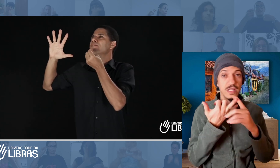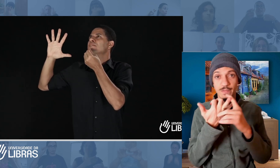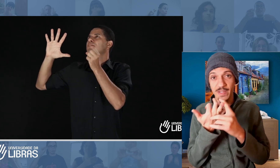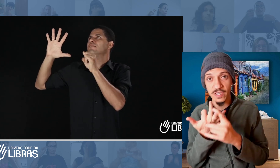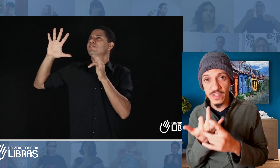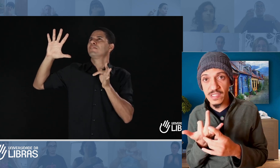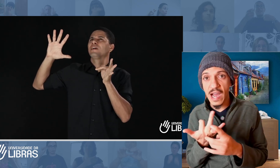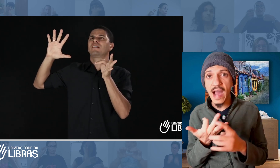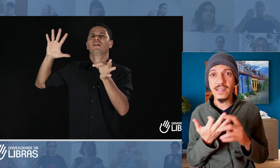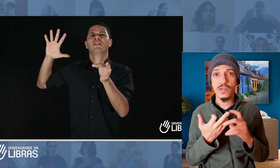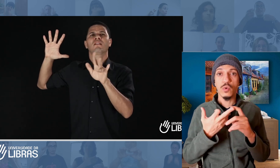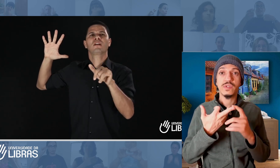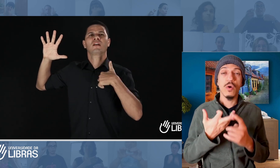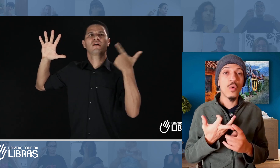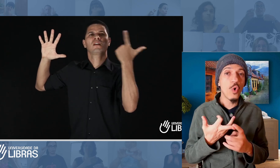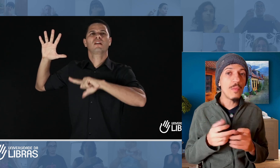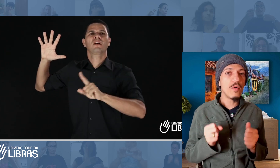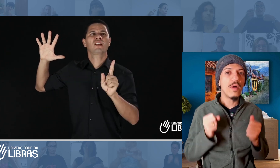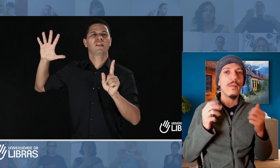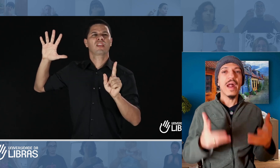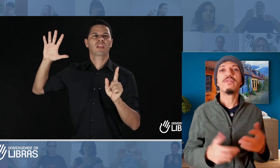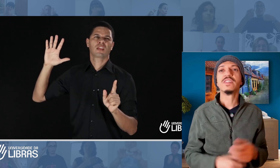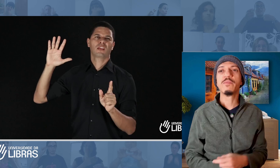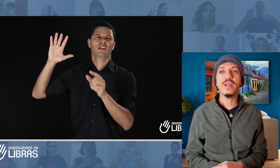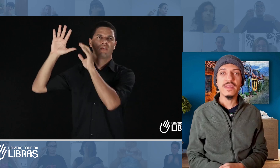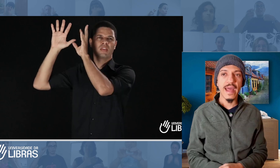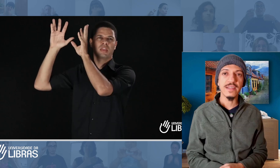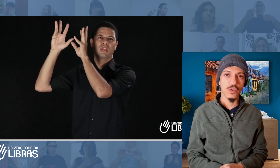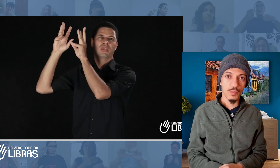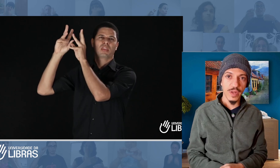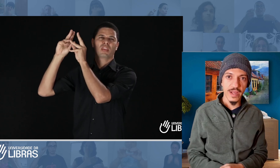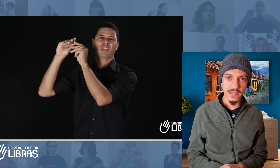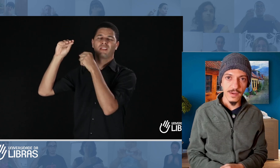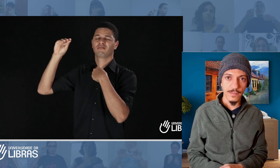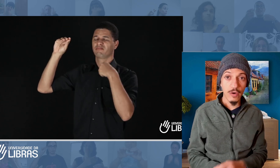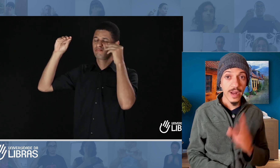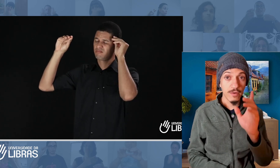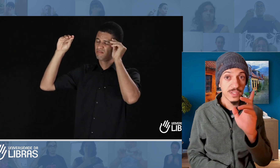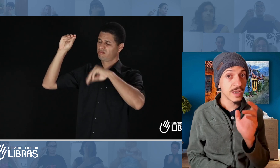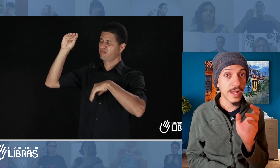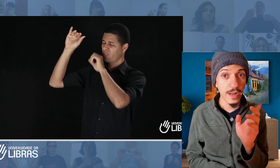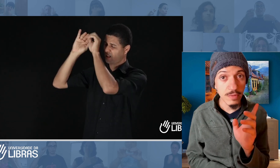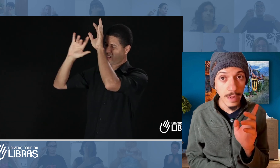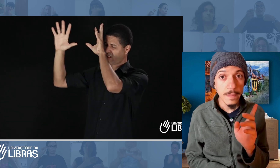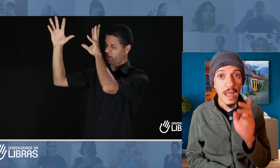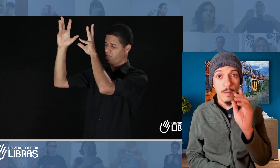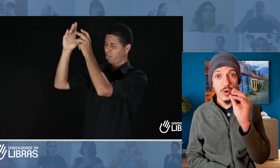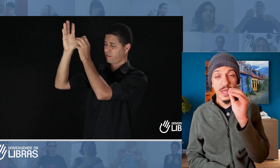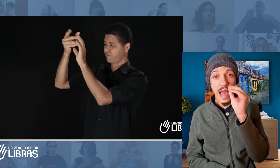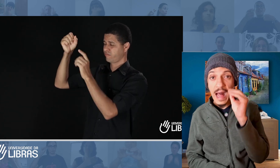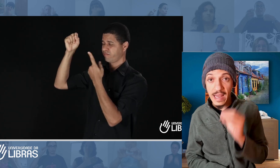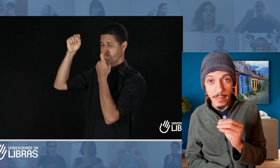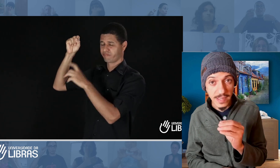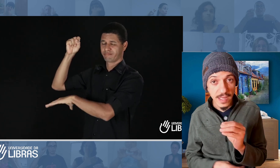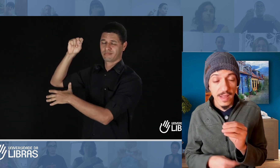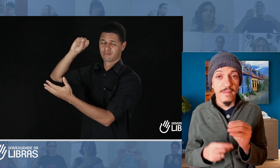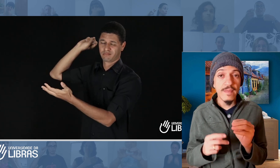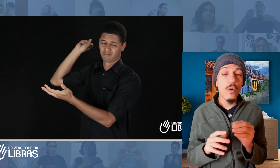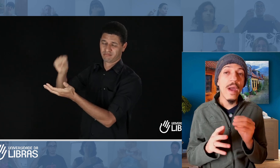expressões faciais, o seu corpo, para você poder ter essa comunicação. Agora, não se engana não, tá? Porque a Libras não é